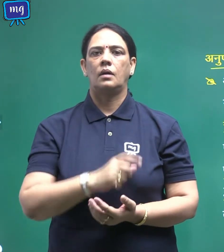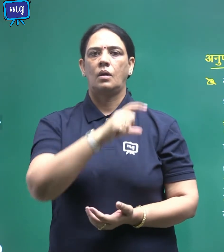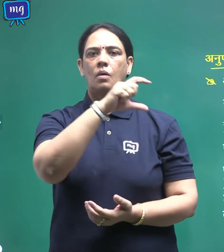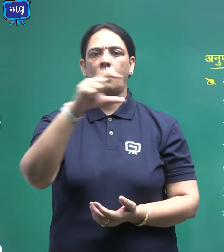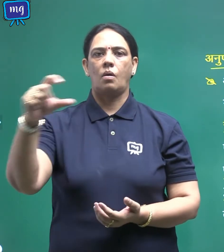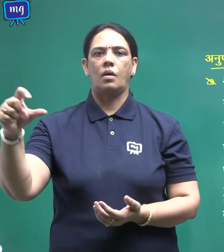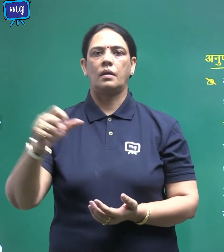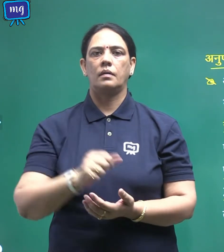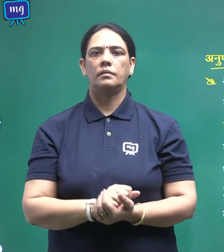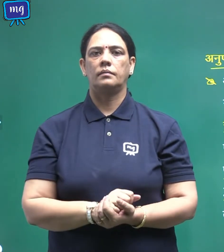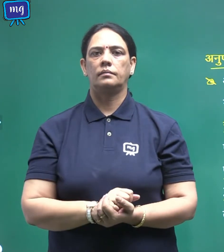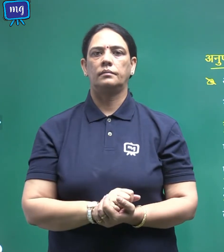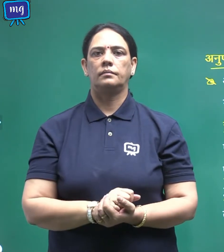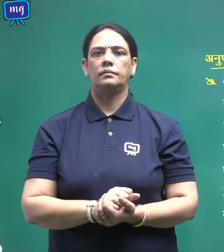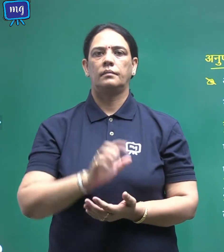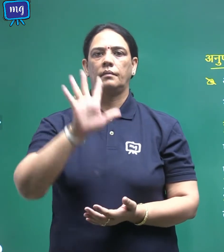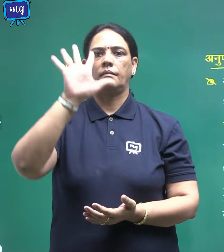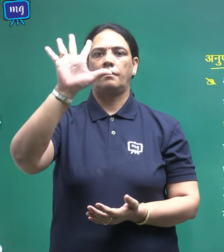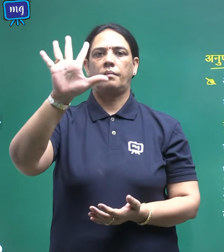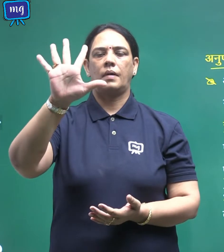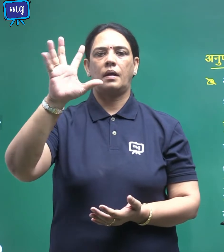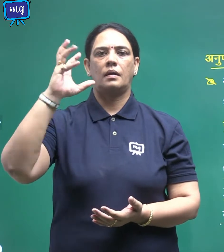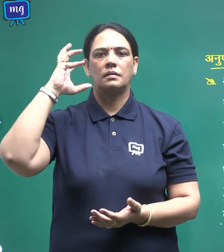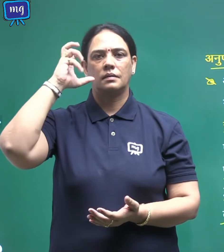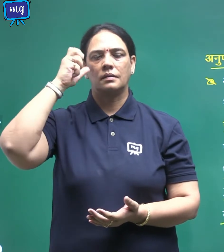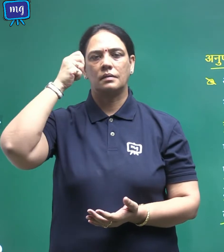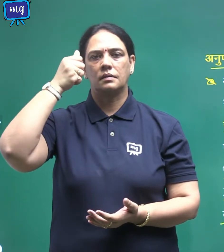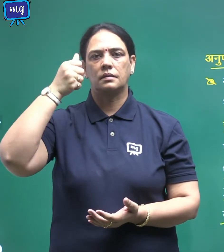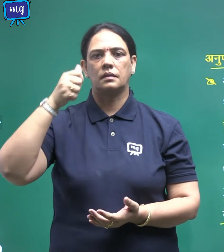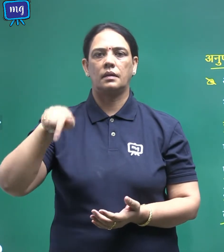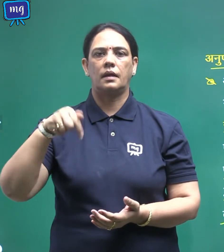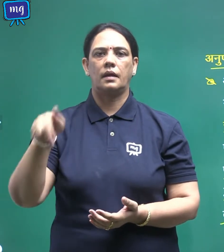और 5 संतरे हैं।